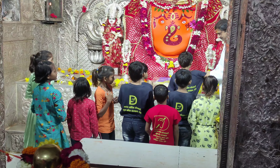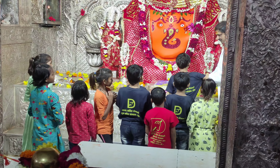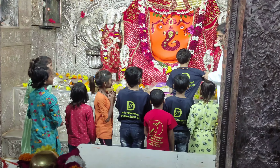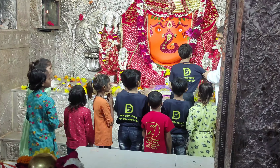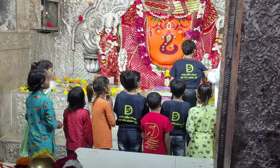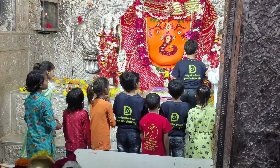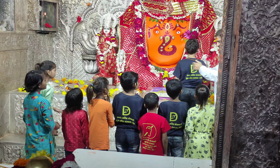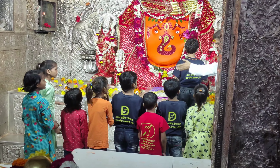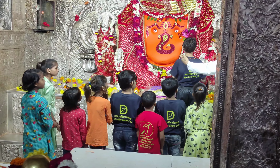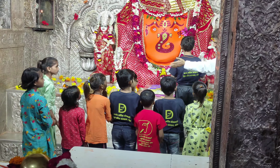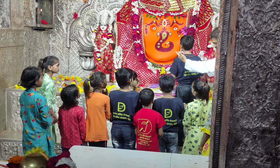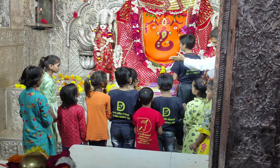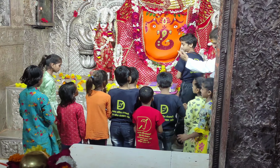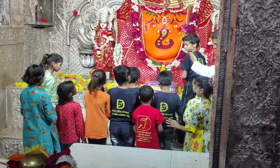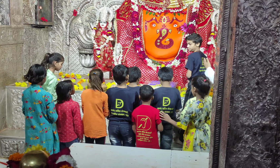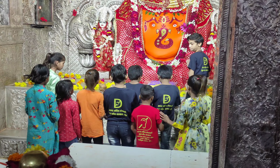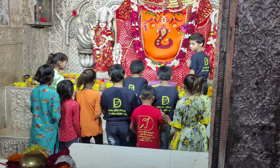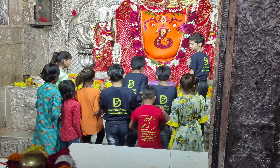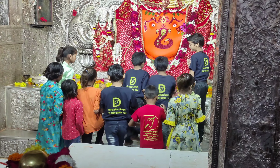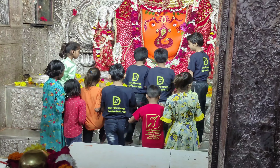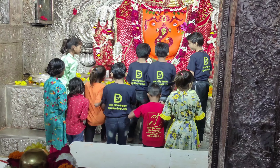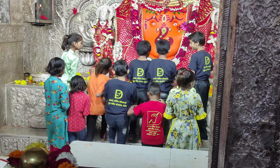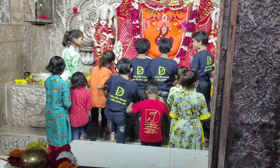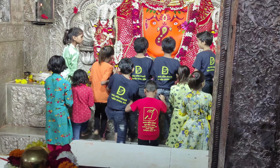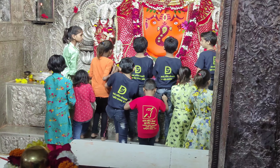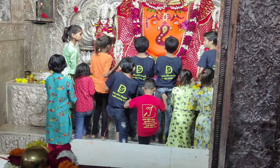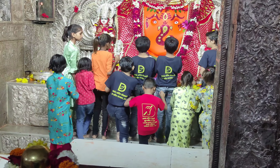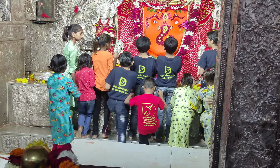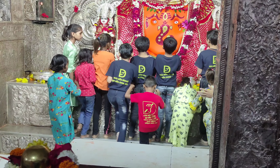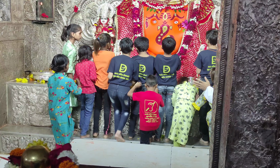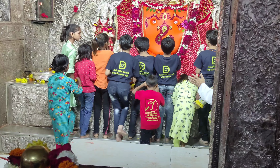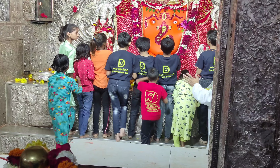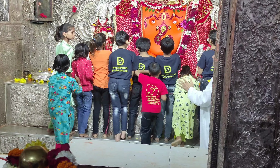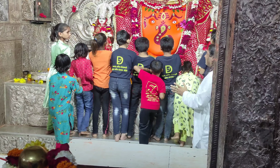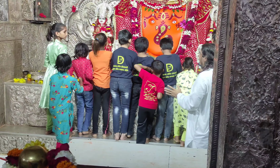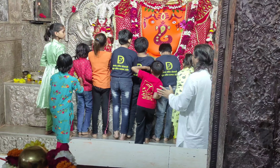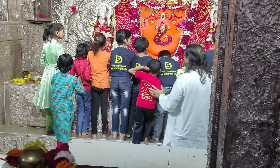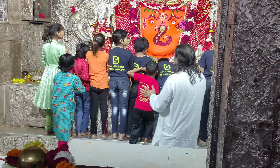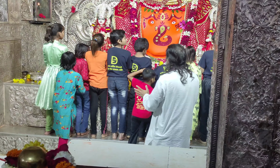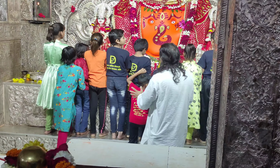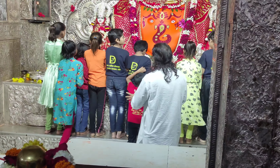समझा, इधर कर लो ना फेस तो थोड़ा।